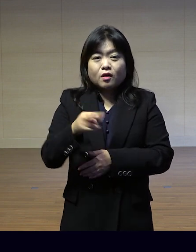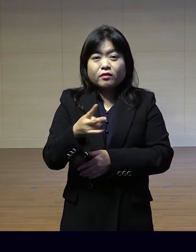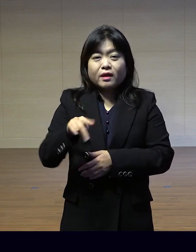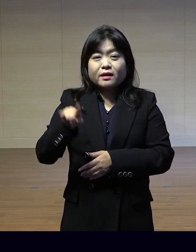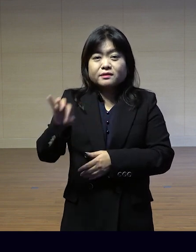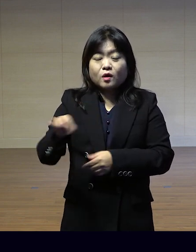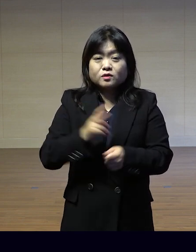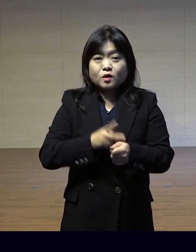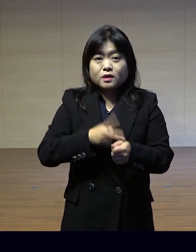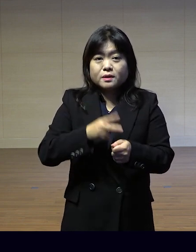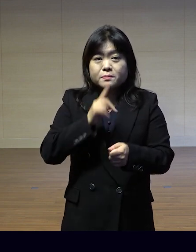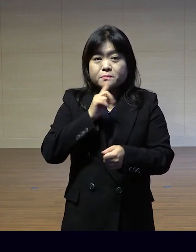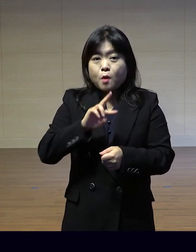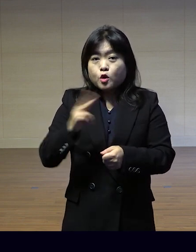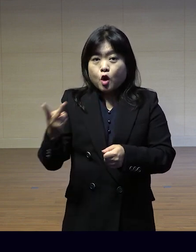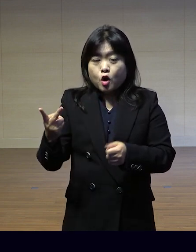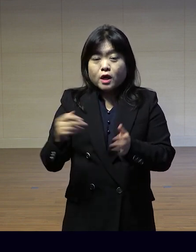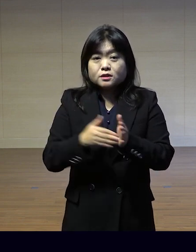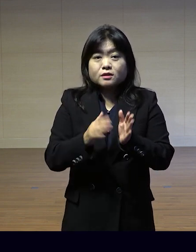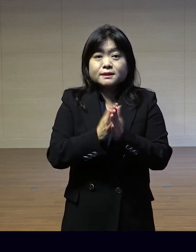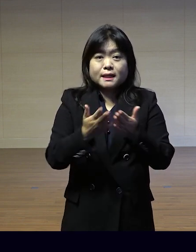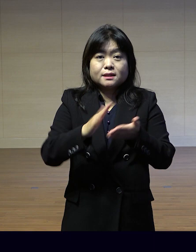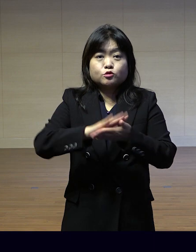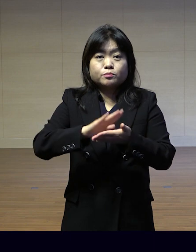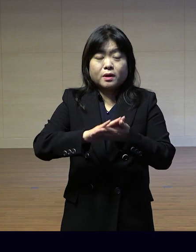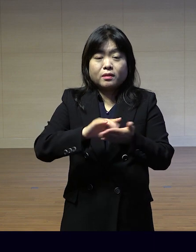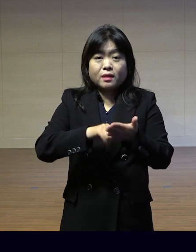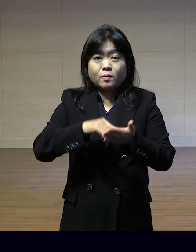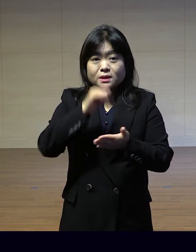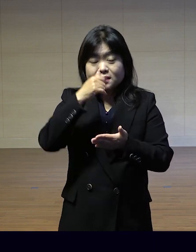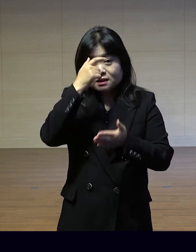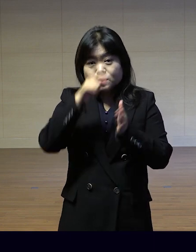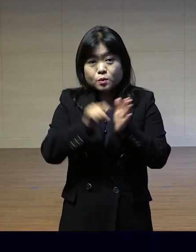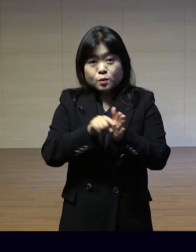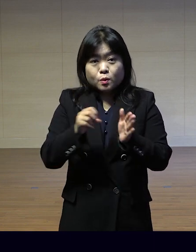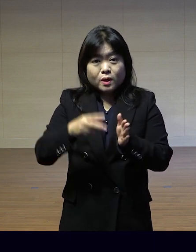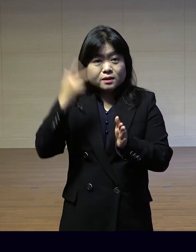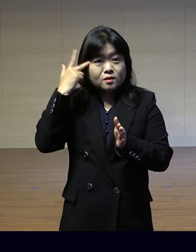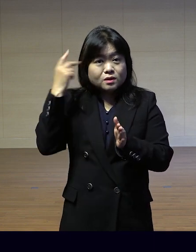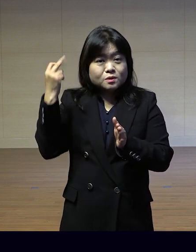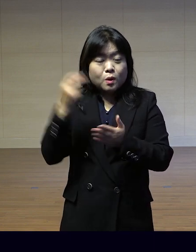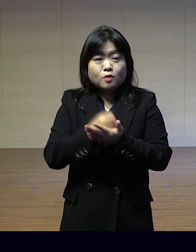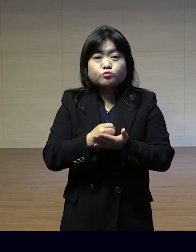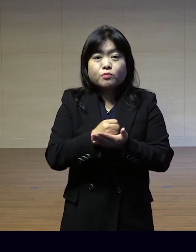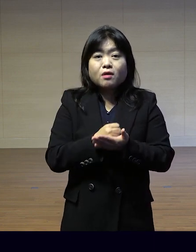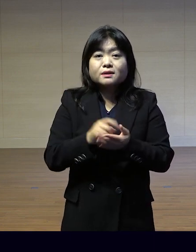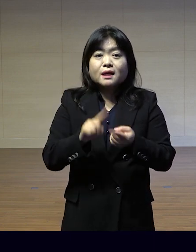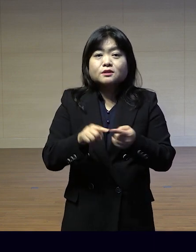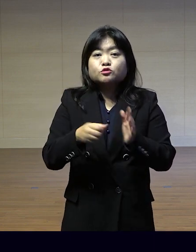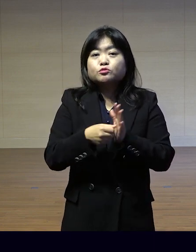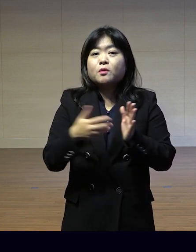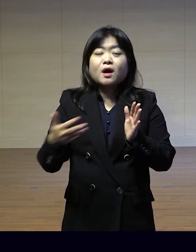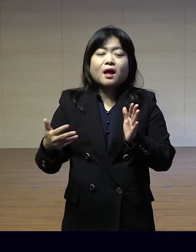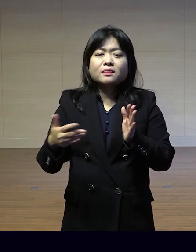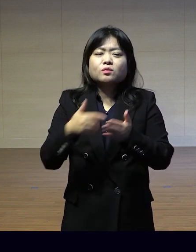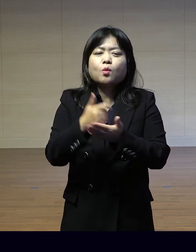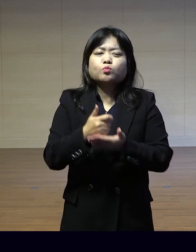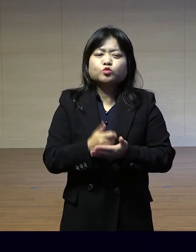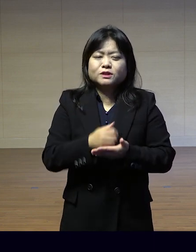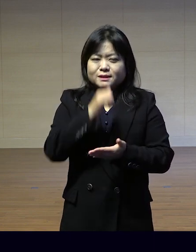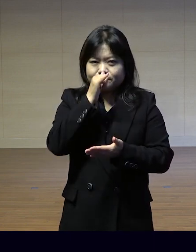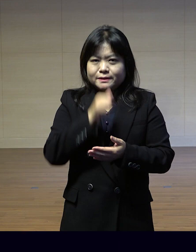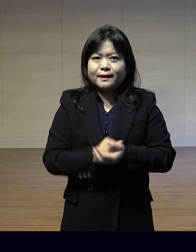그것을 번역해서 나와 있는데요. 기독교의 정신과 그 운명이라고 하는 유명한 논문이 있습니다.